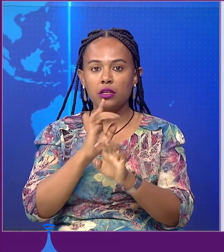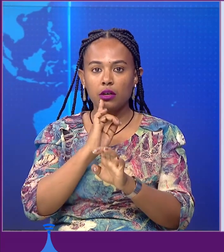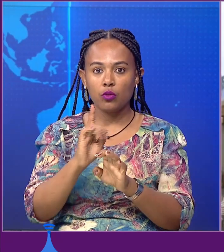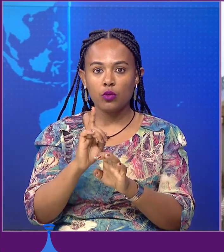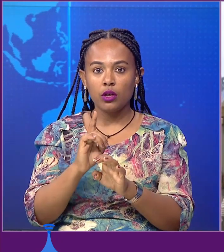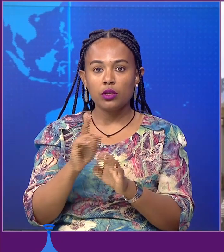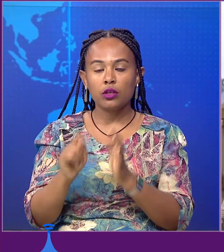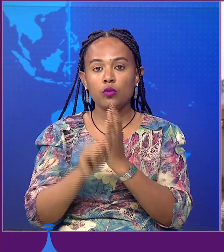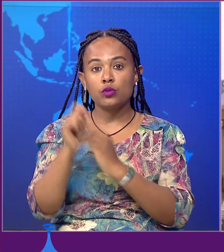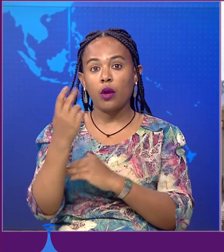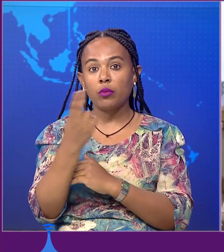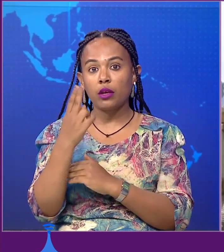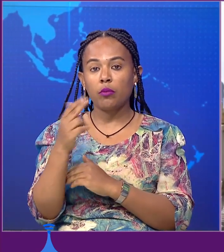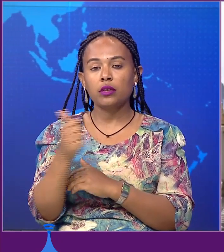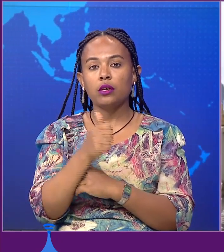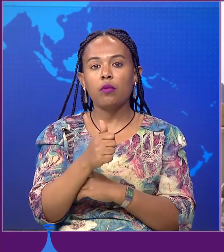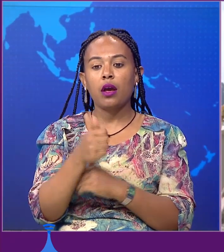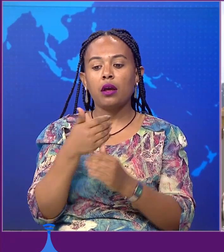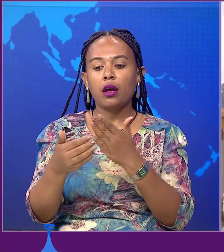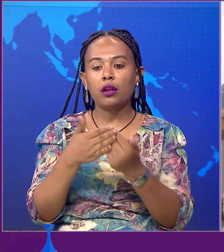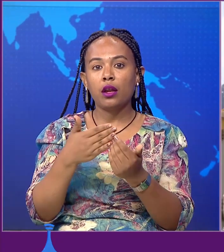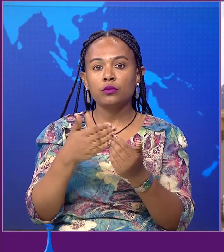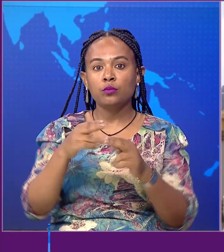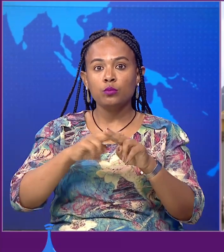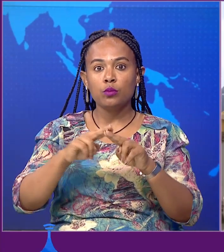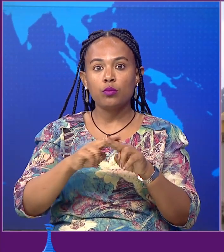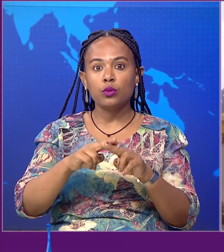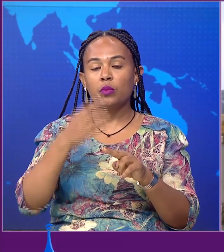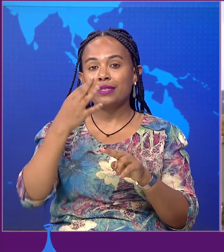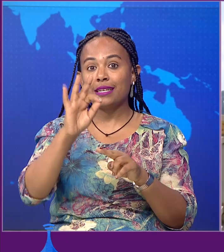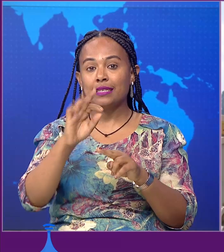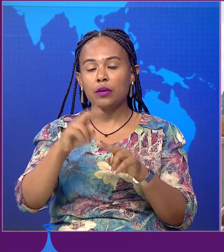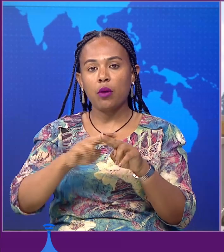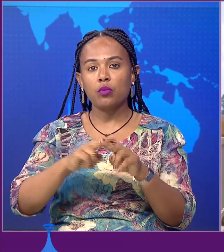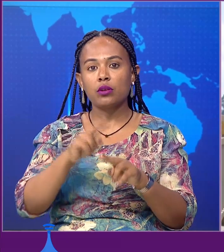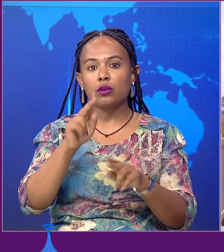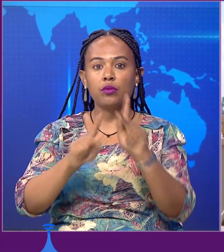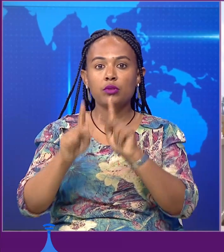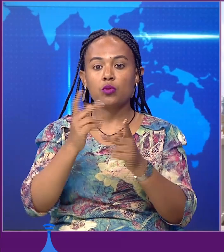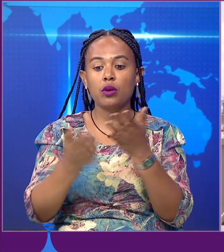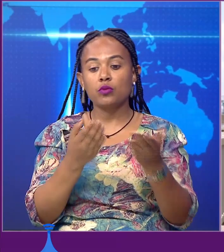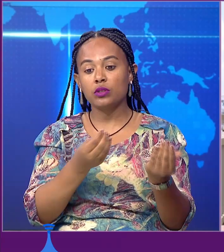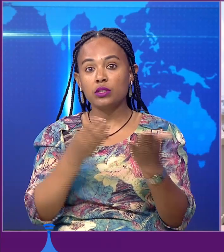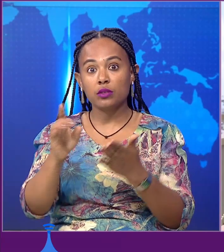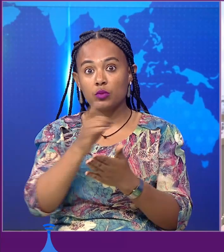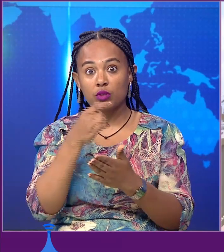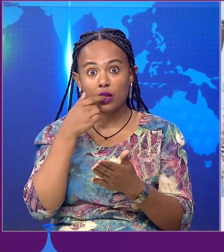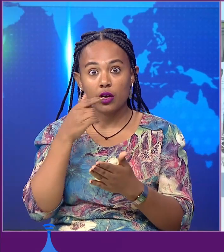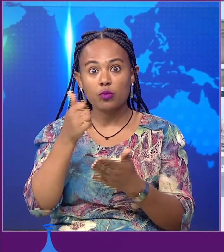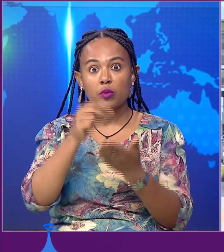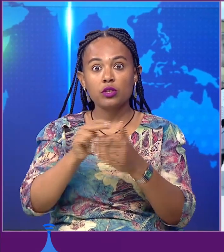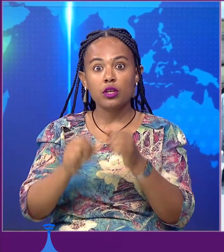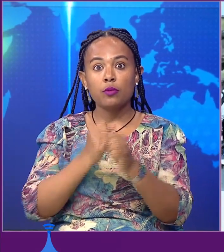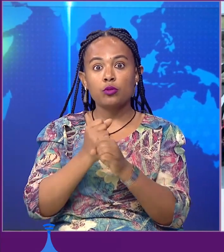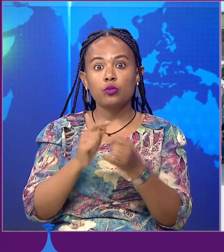ከመጠቀም አንጻር። የአዲስ አበባ ቀላል ባቡር በ19 ባቡሮች ለህብረተሰቡ አገልግሎት እየሰጠ መሆኑን የገለጹት ዋና ስራ አስፈጻሚው በበጀት ዓመቱ